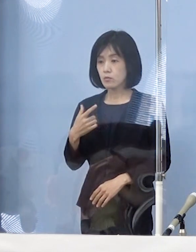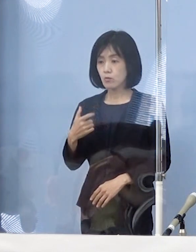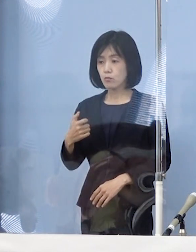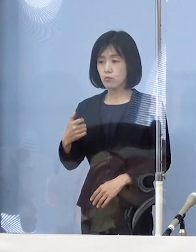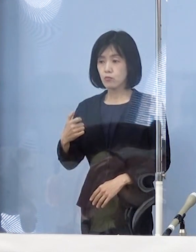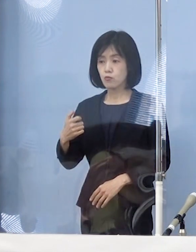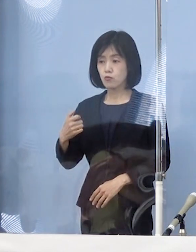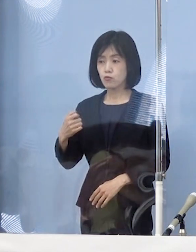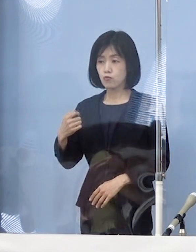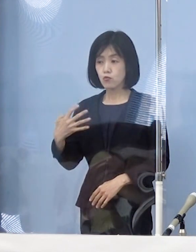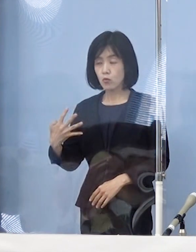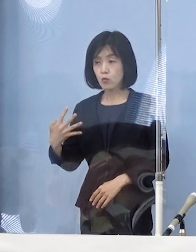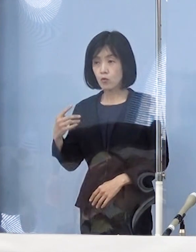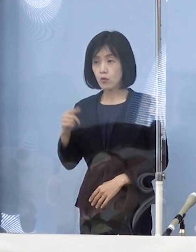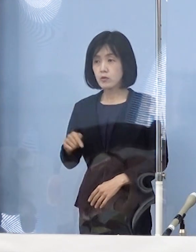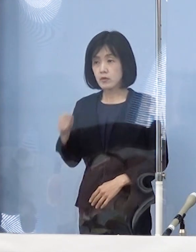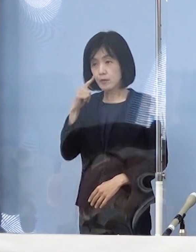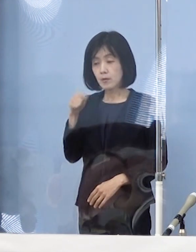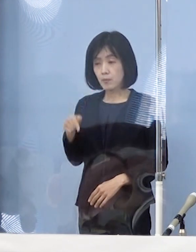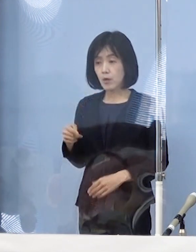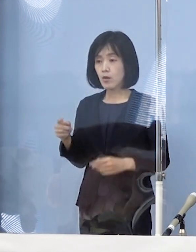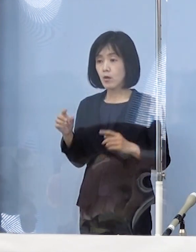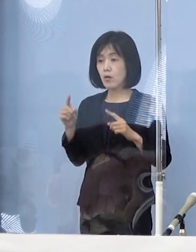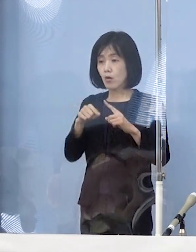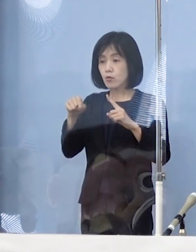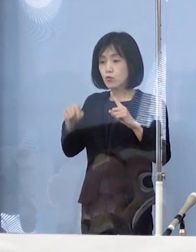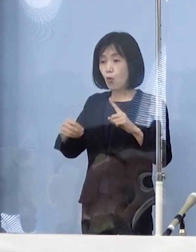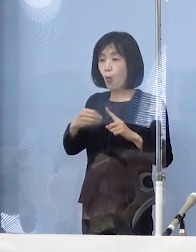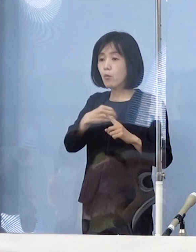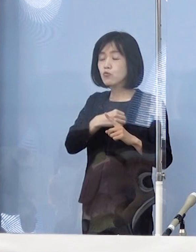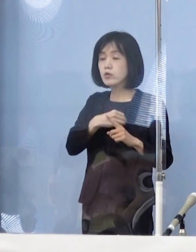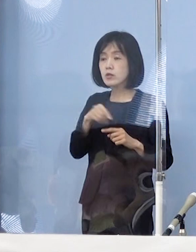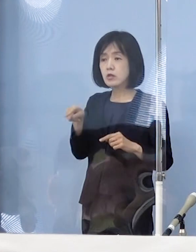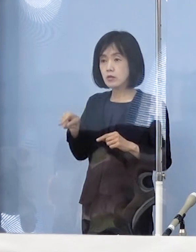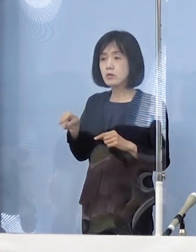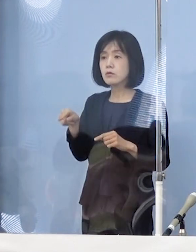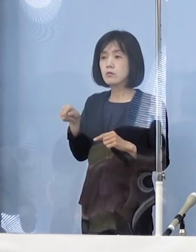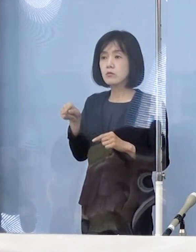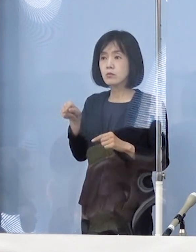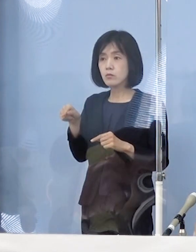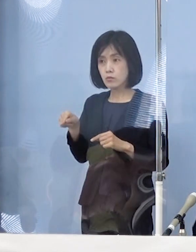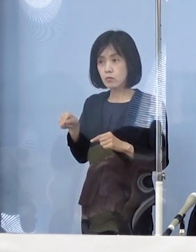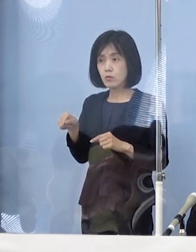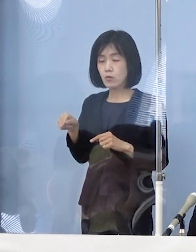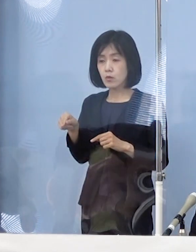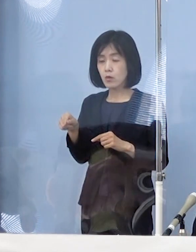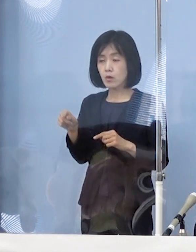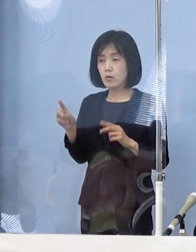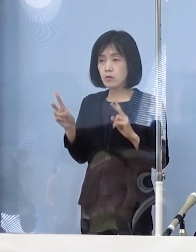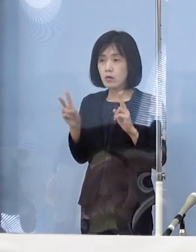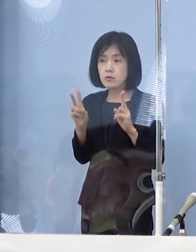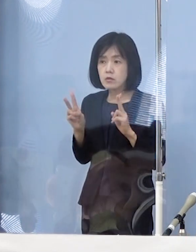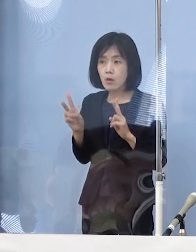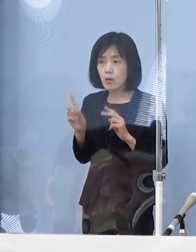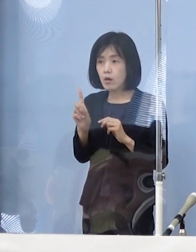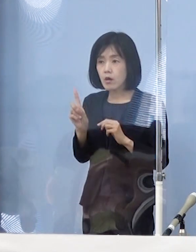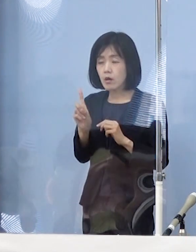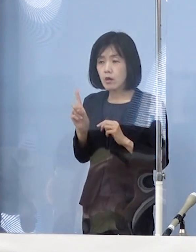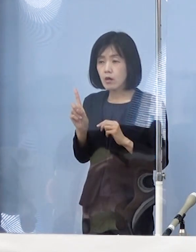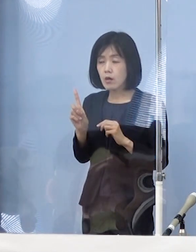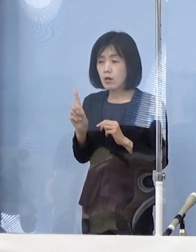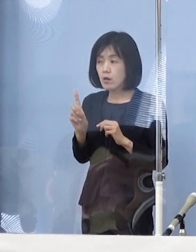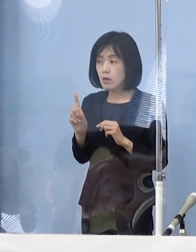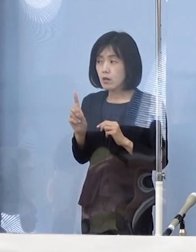2464例目の訪問の方っていうのは、はい、所属で言うと、